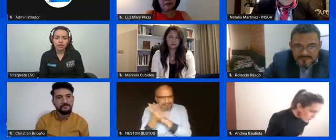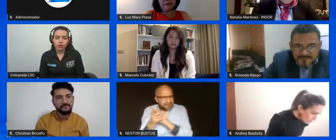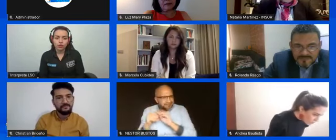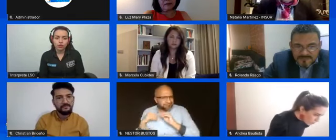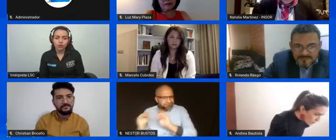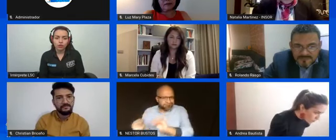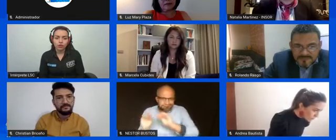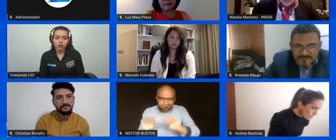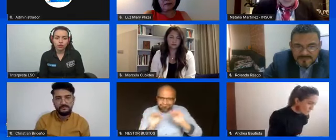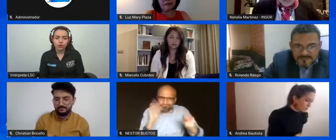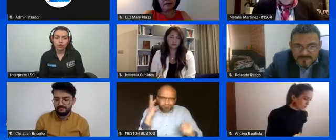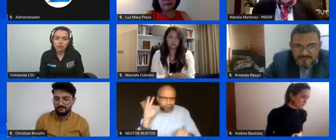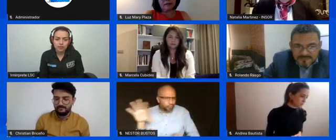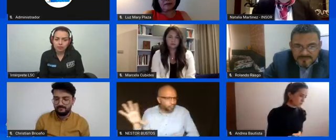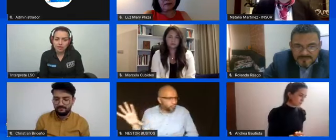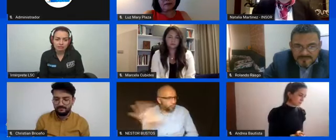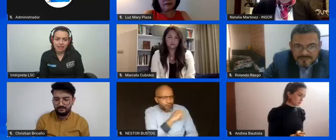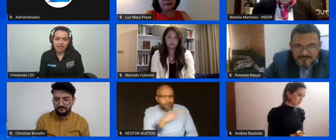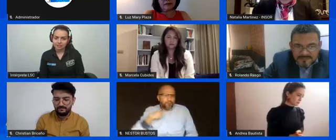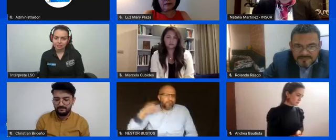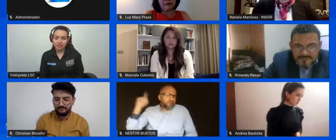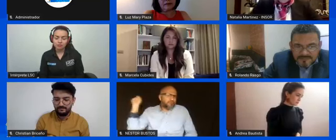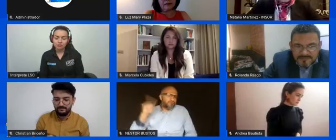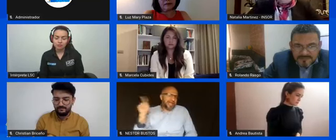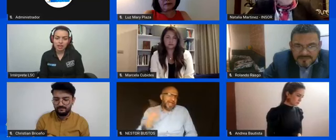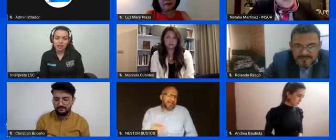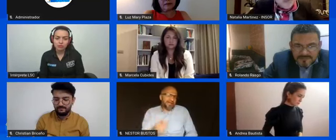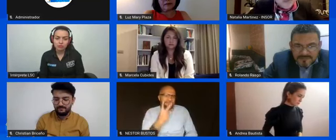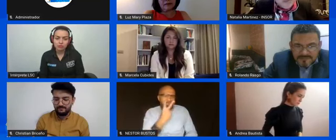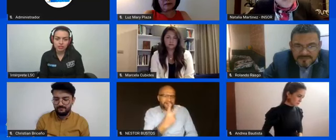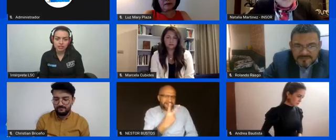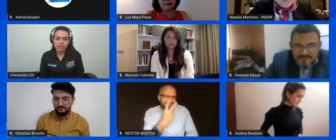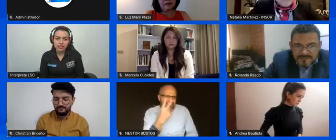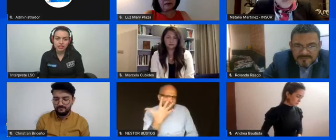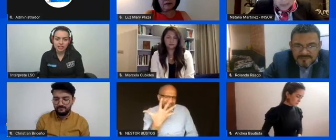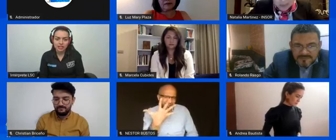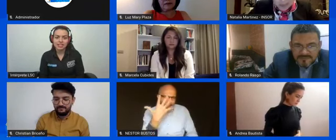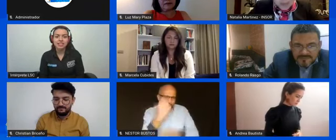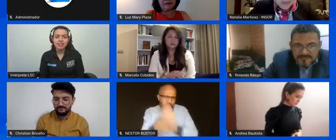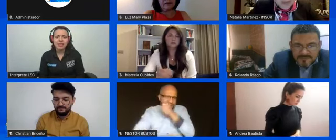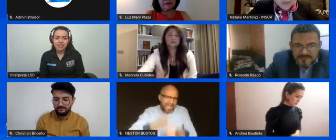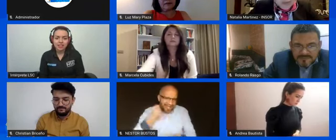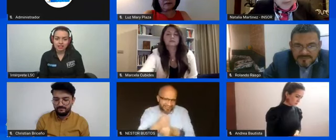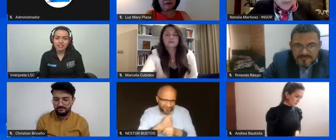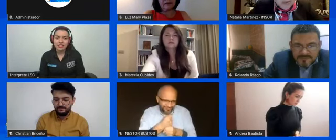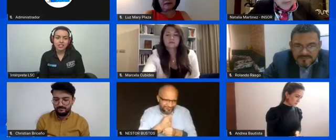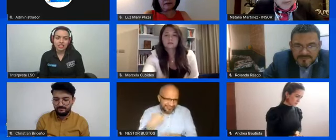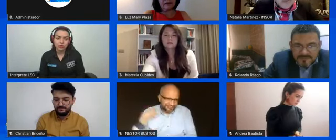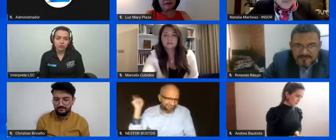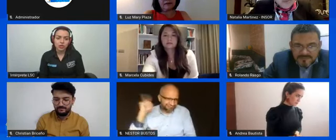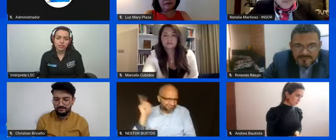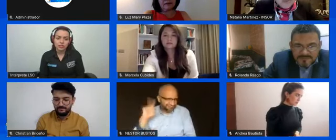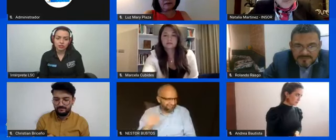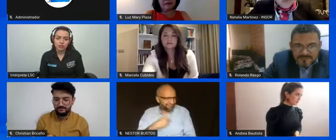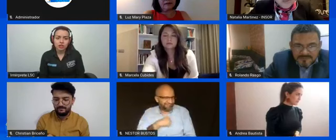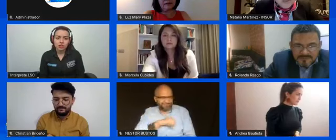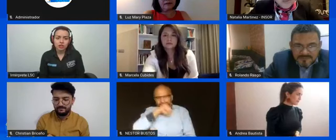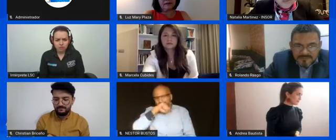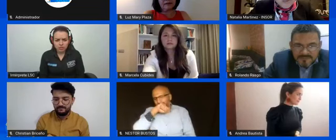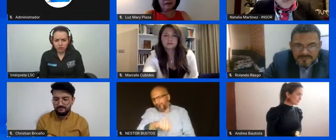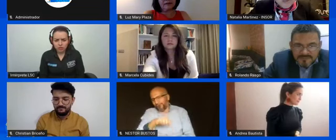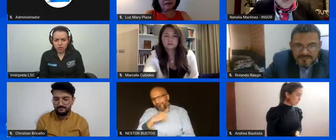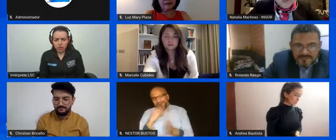también con los cursos de lengua de señas, que es lo que más me encanta. Realmente a mí me encanta mucho enseñar la lengua de señas y esto lo